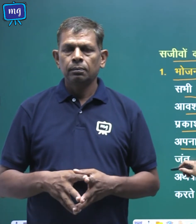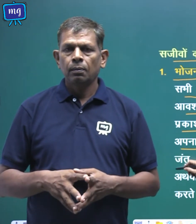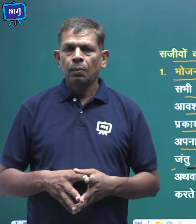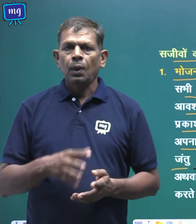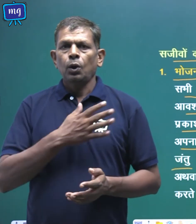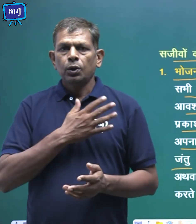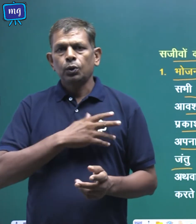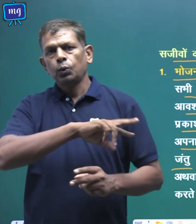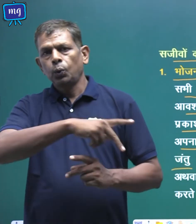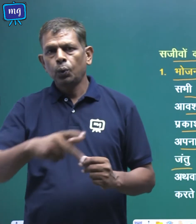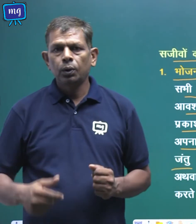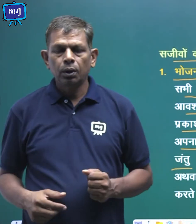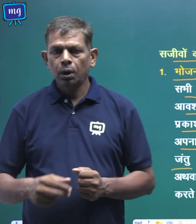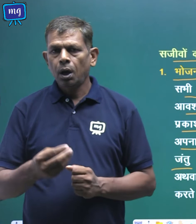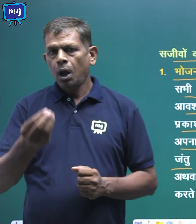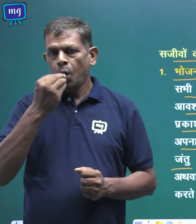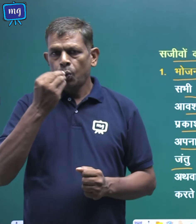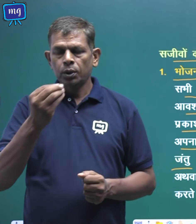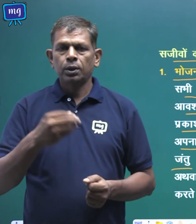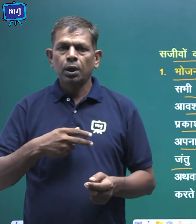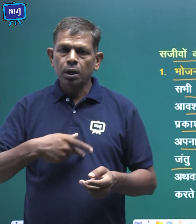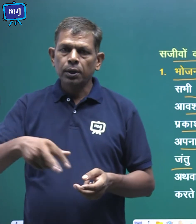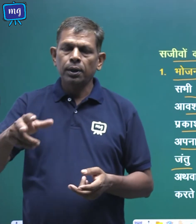जंतु भोजन के लिए